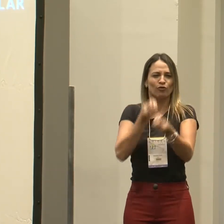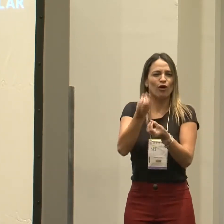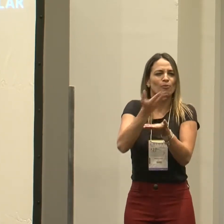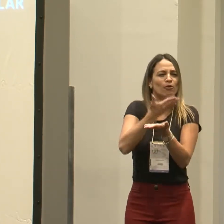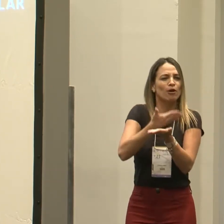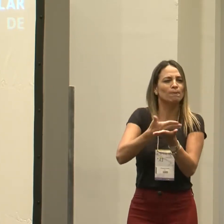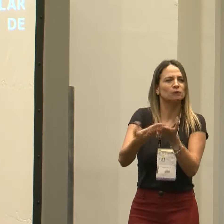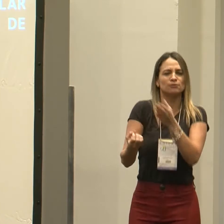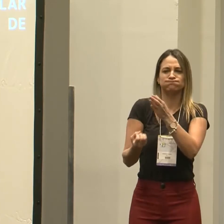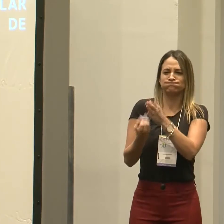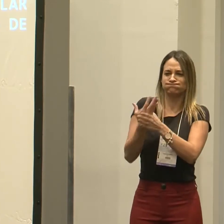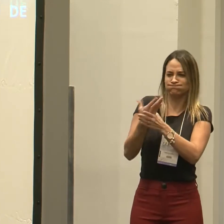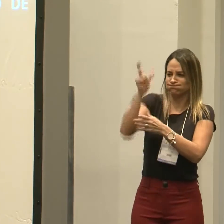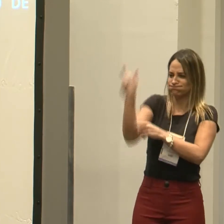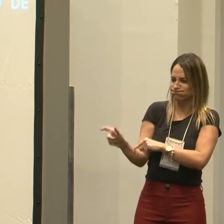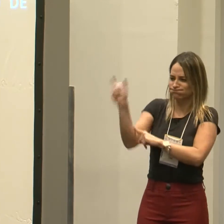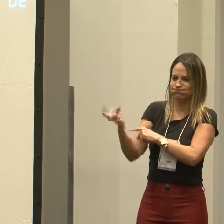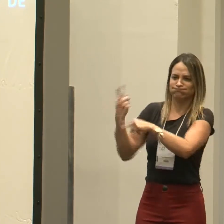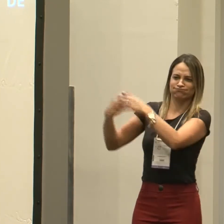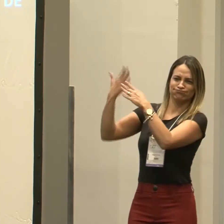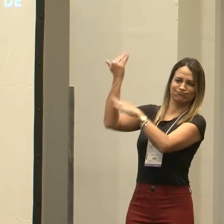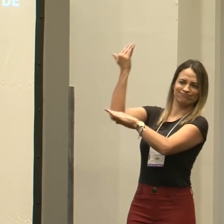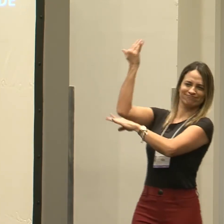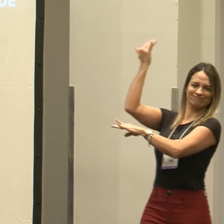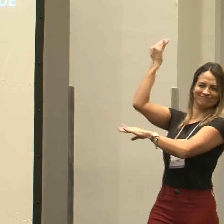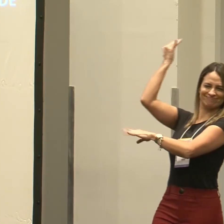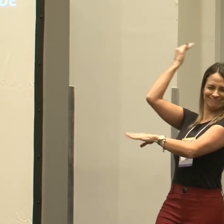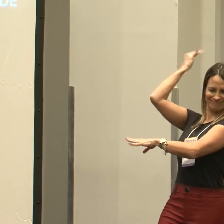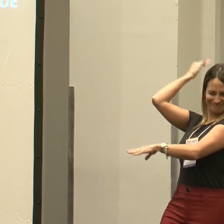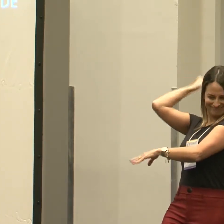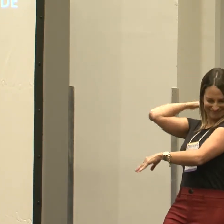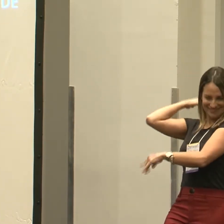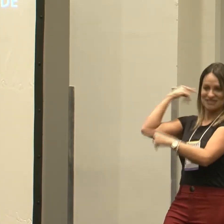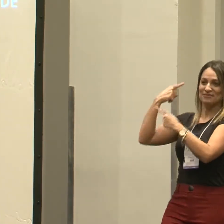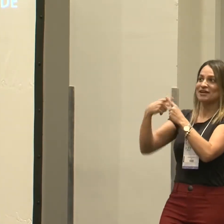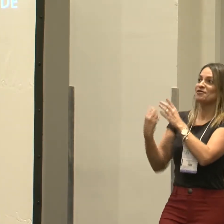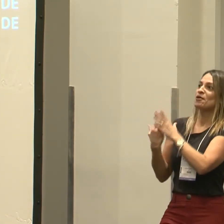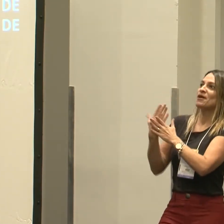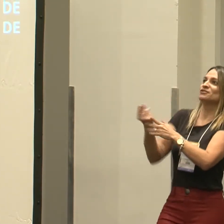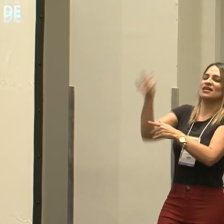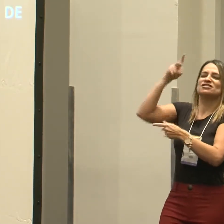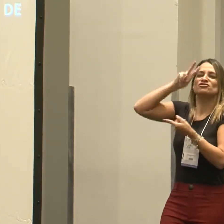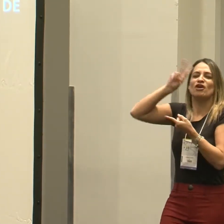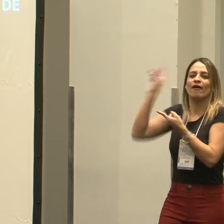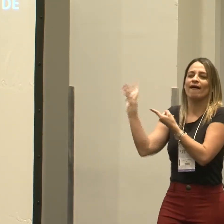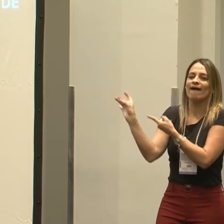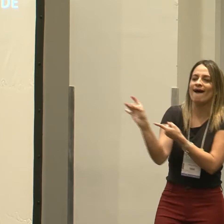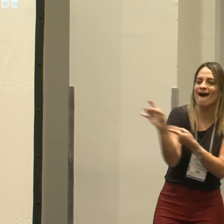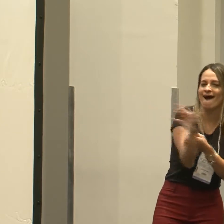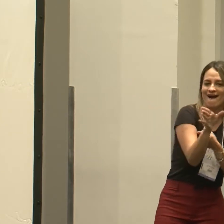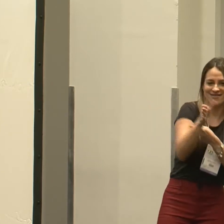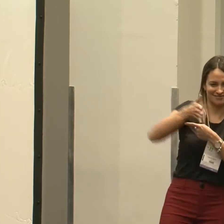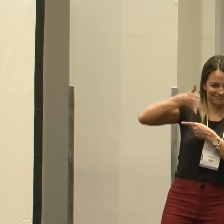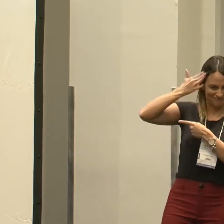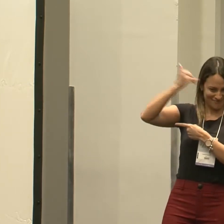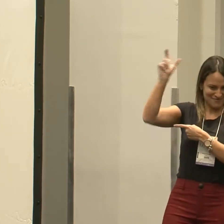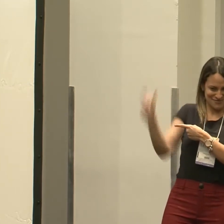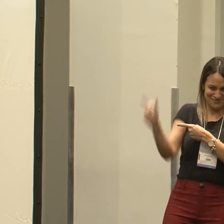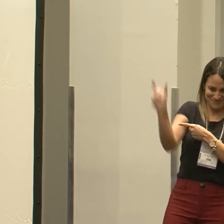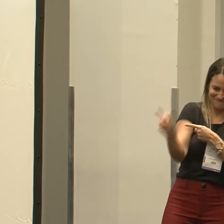de mestrado, onde nós temos estudado a respeito de como começou a história dos surdos, como surgiu a